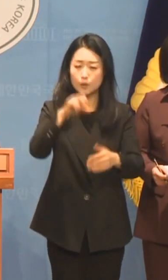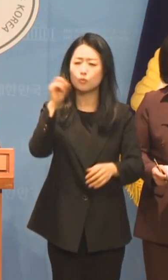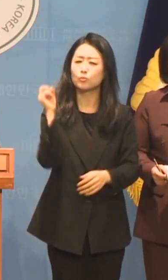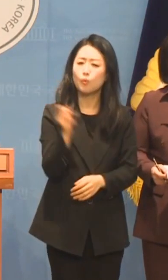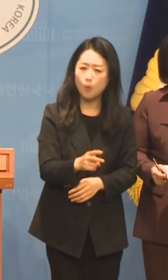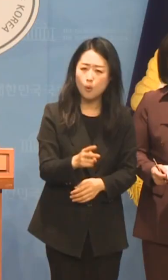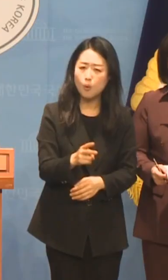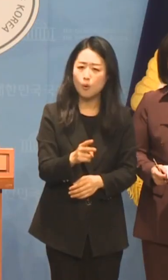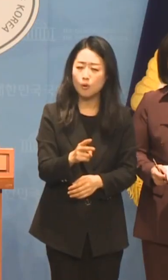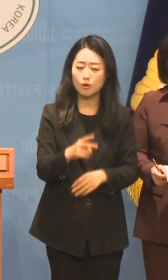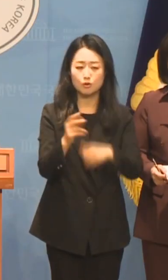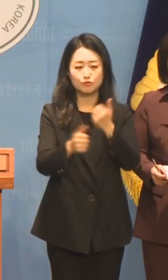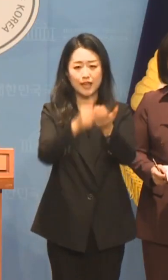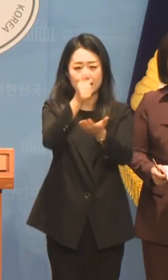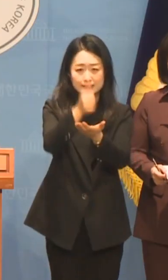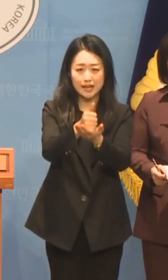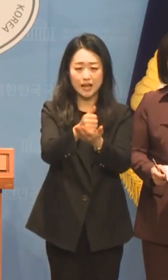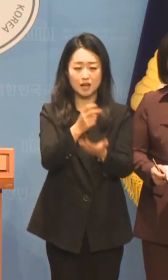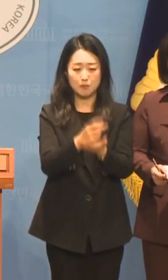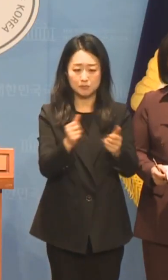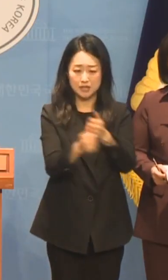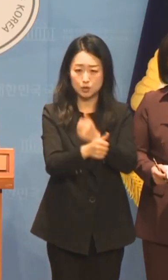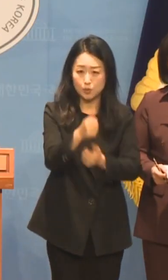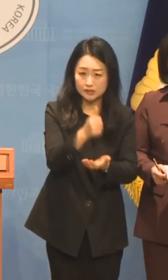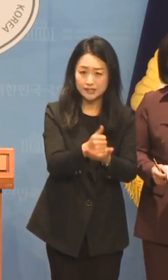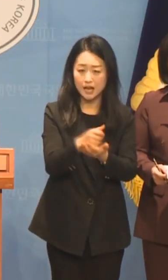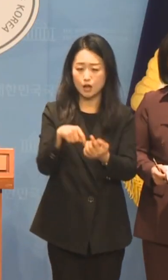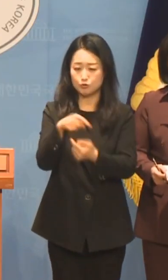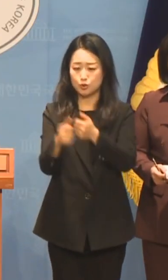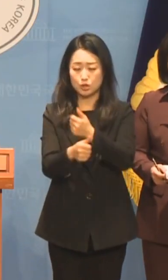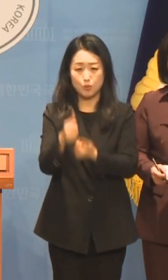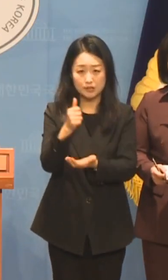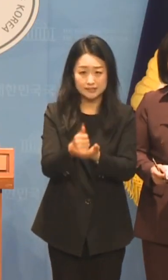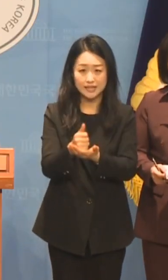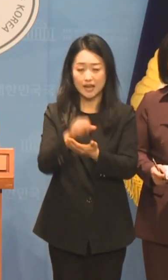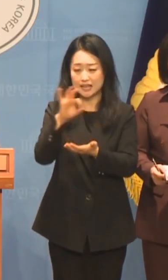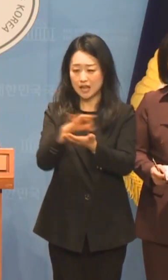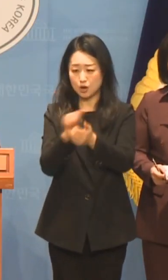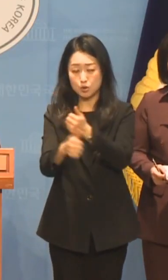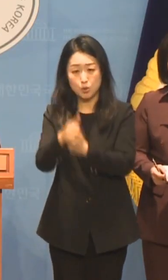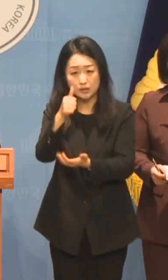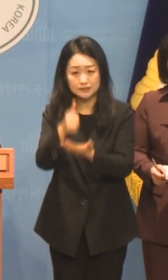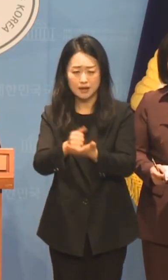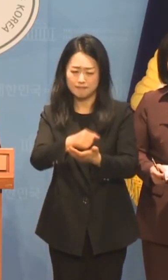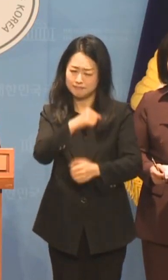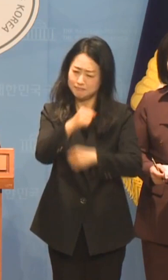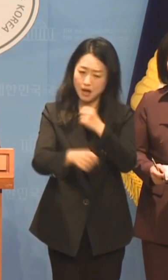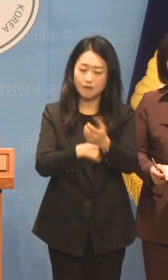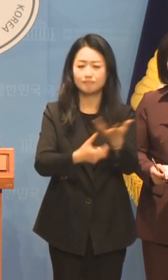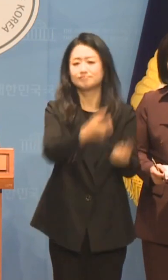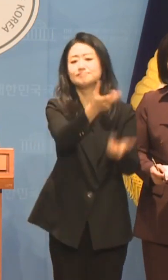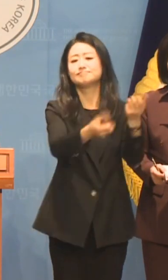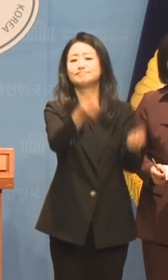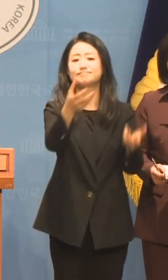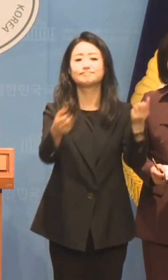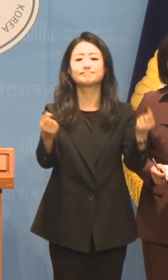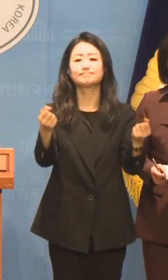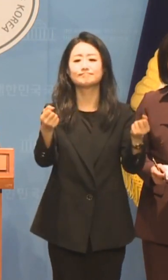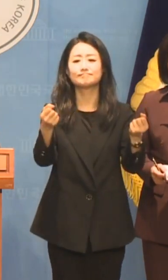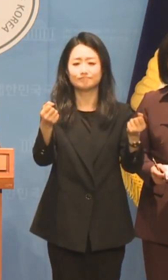또다시 국회의장, 법사위원장, 운영위원장, 예결위원장을 모두